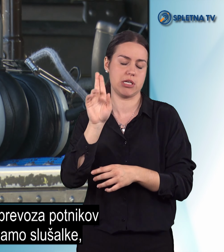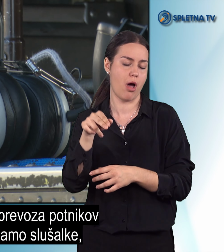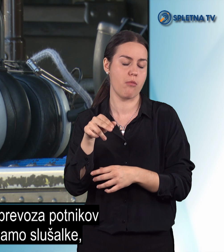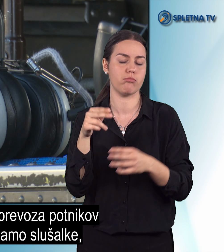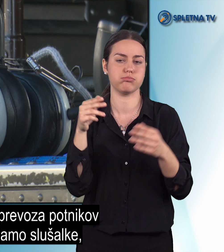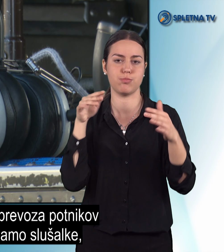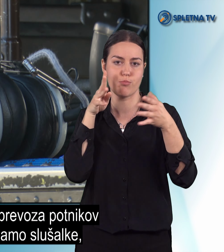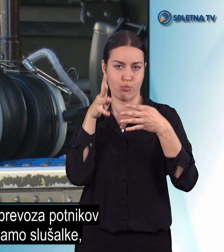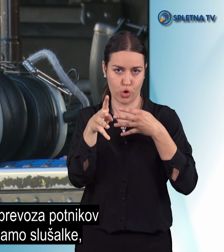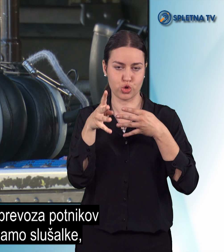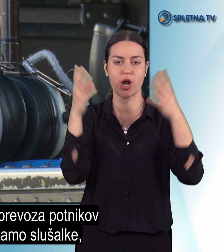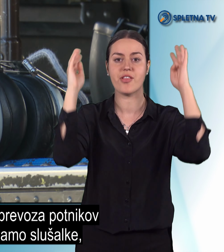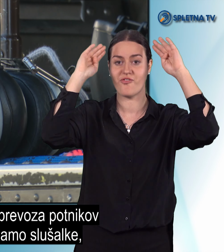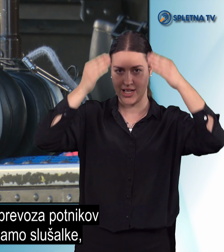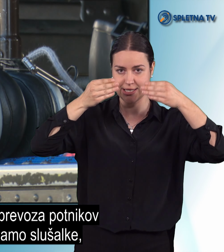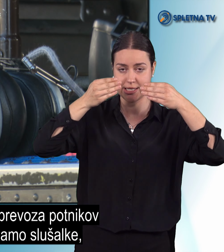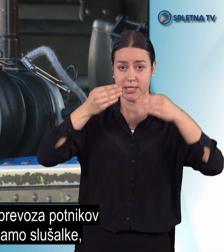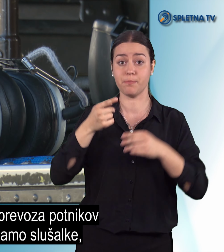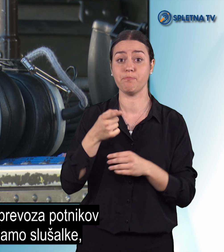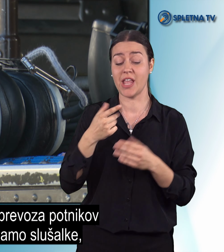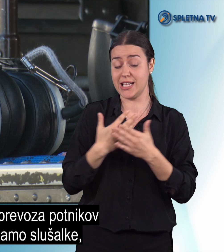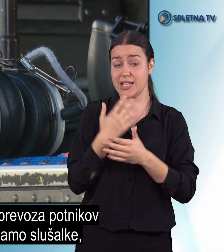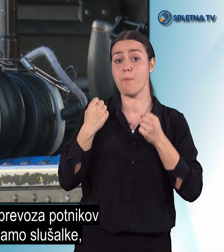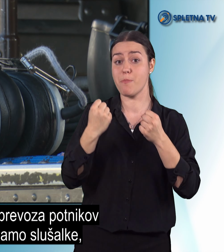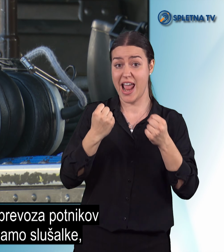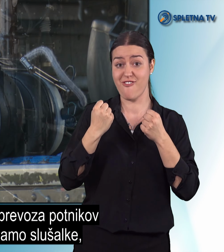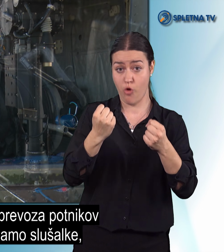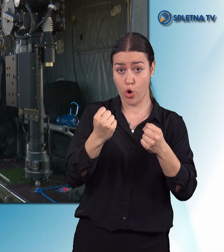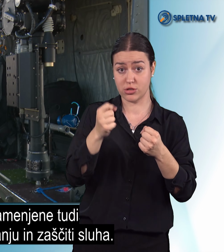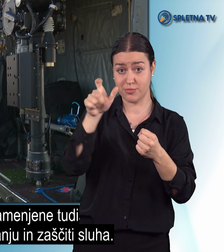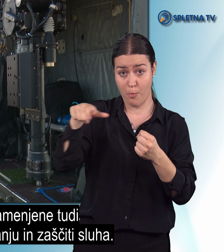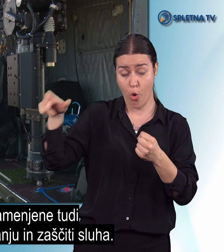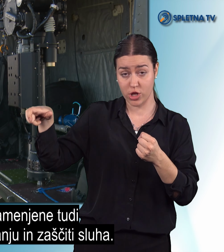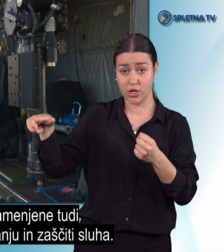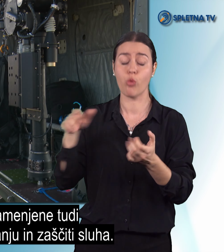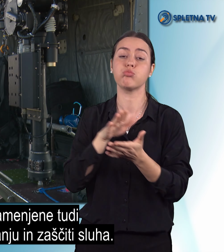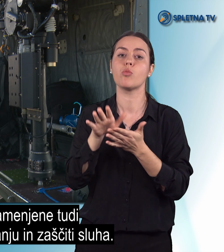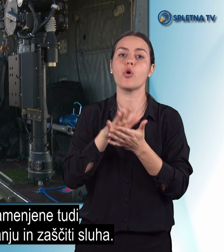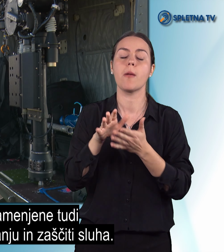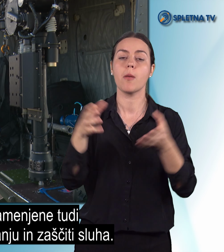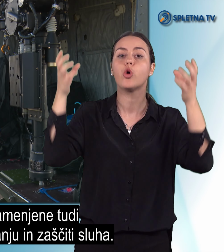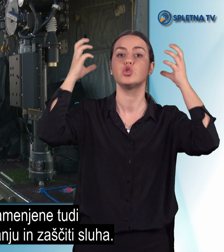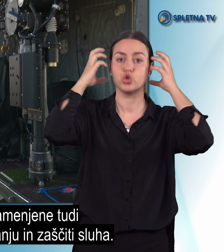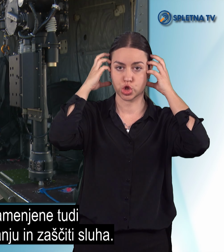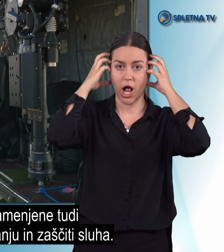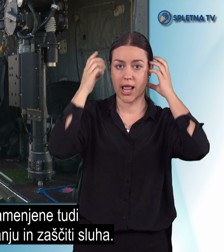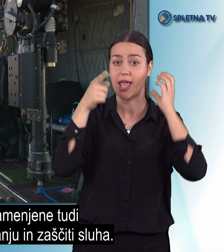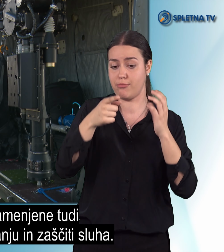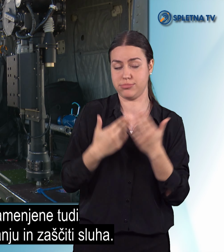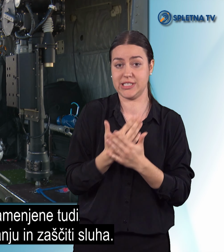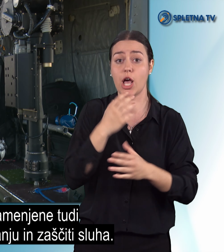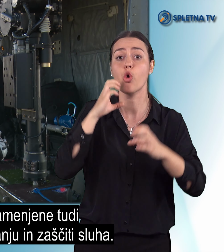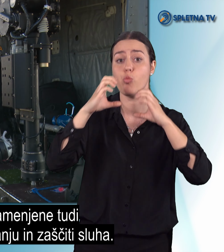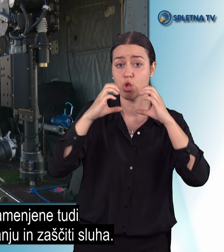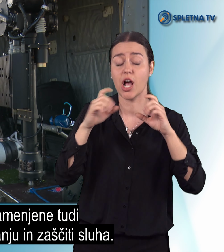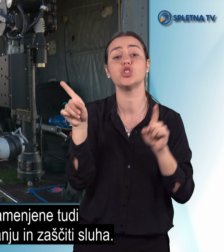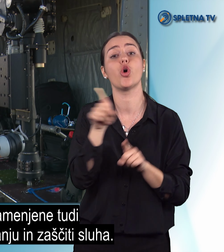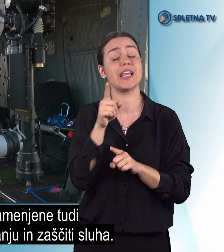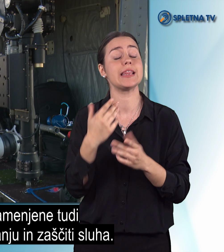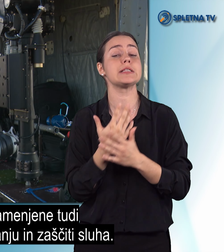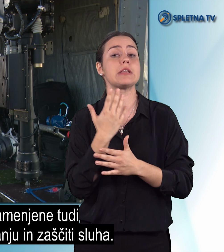primeru prevoza potnikov pa uporabljamo slušalke, ki so isto namenjene za komunikacijo in pa